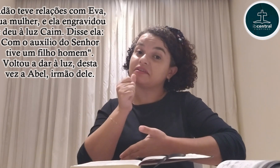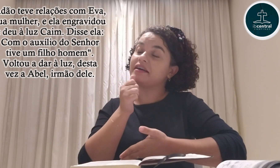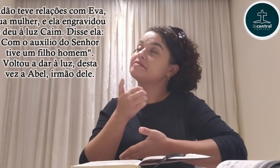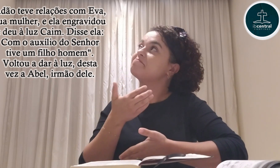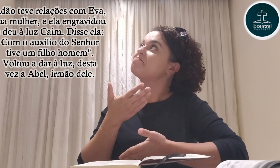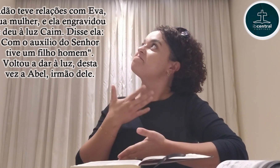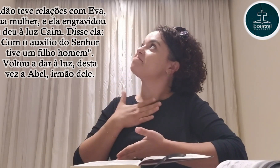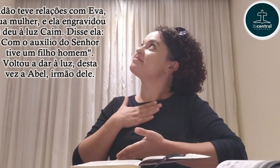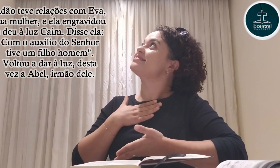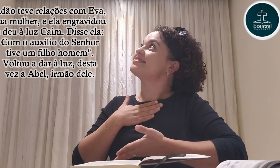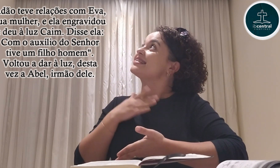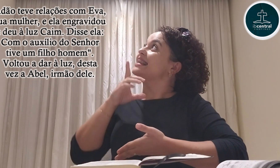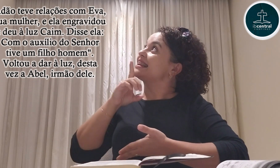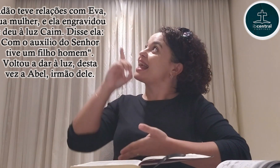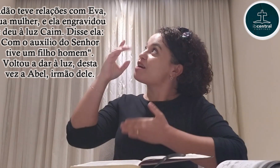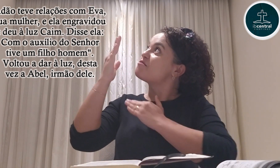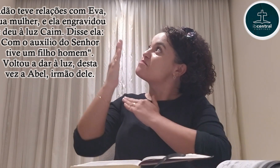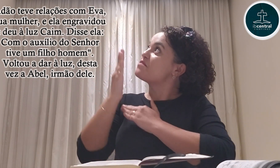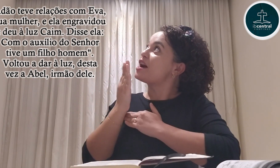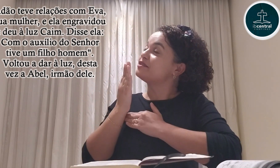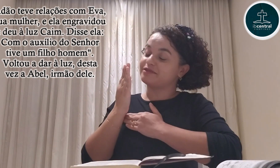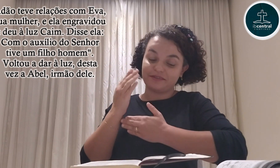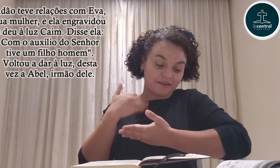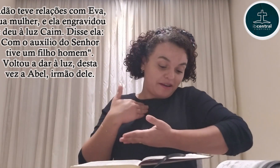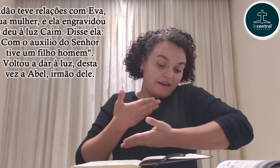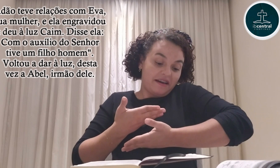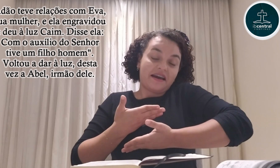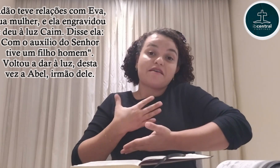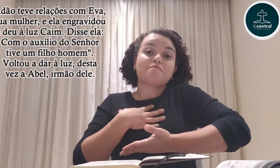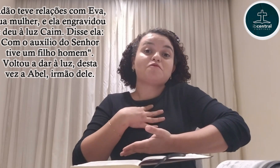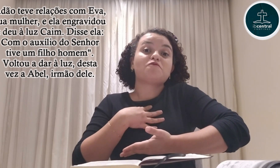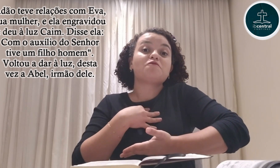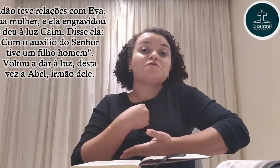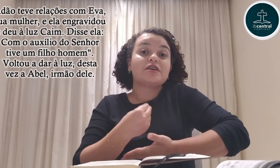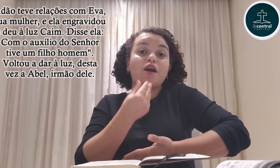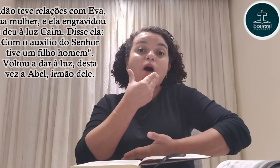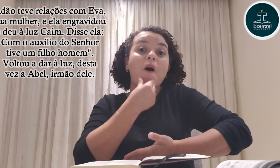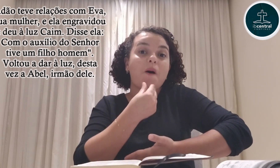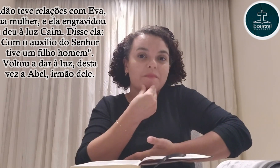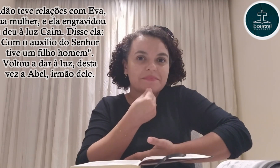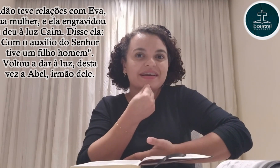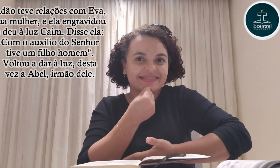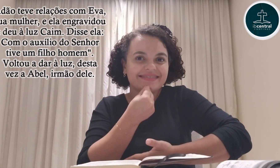Disse ela: com o auxílio do Senhor, tive um filho